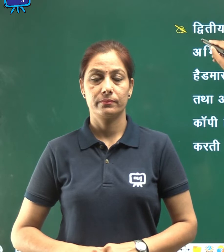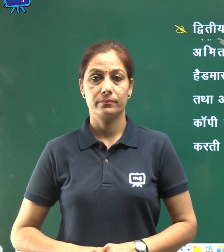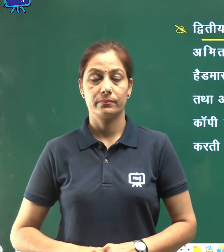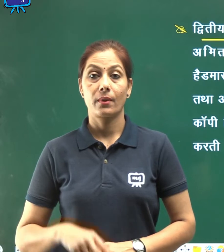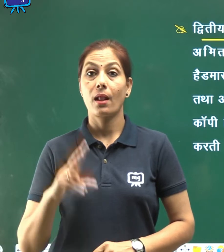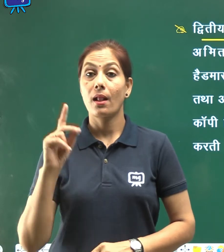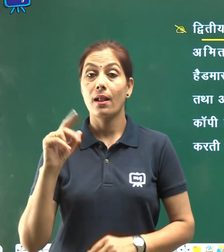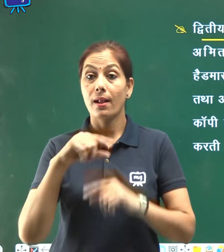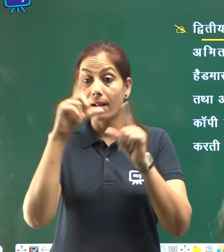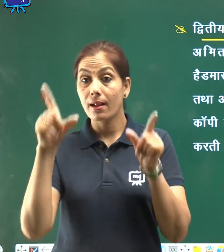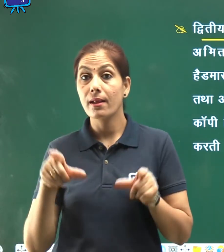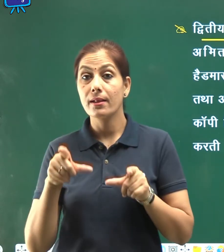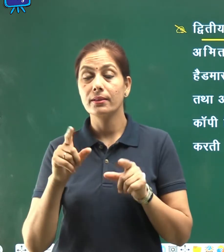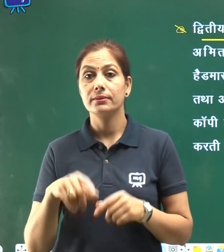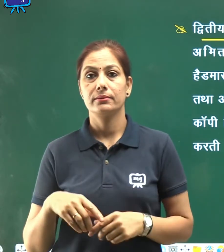द्वितीय दृश्य में